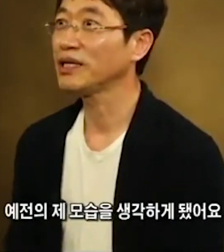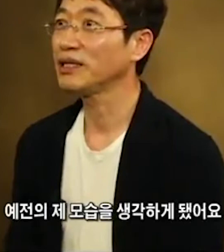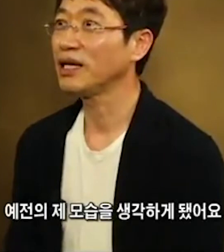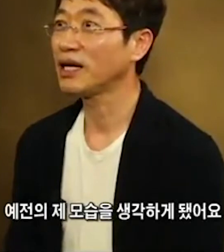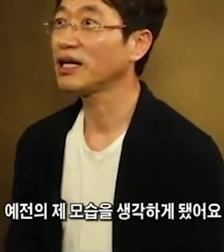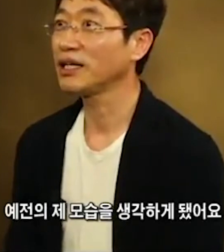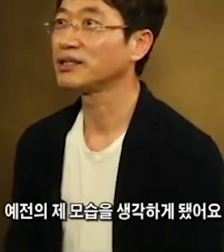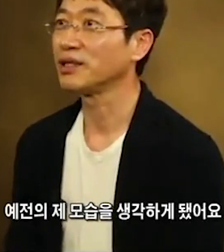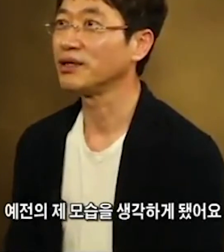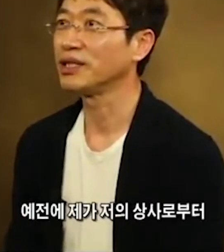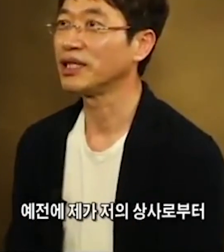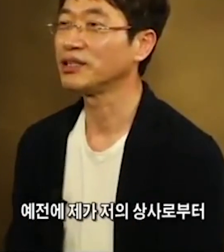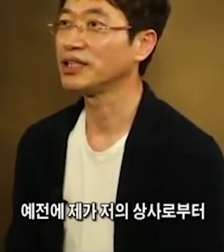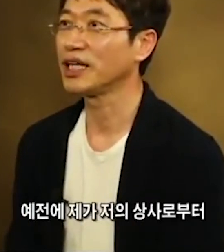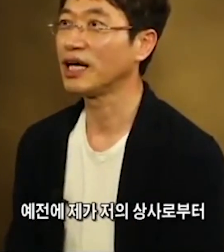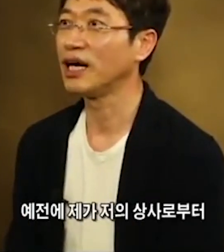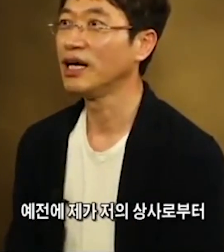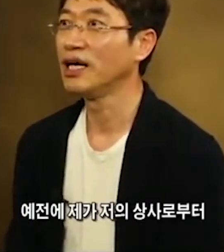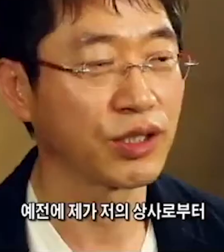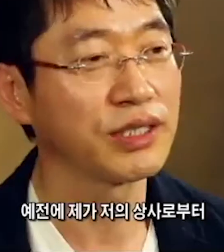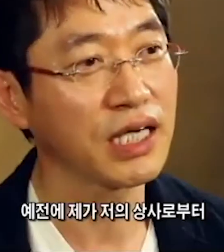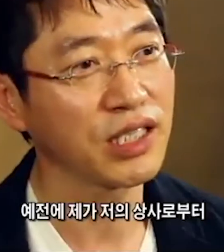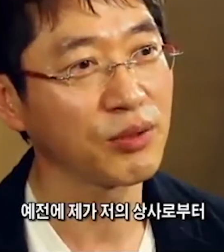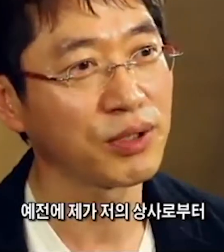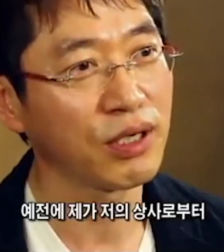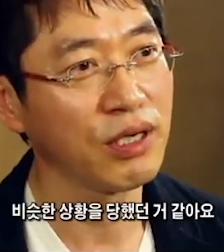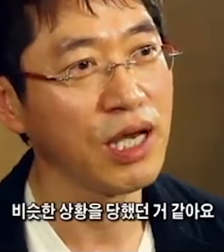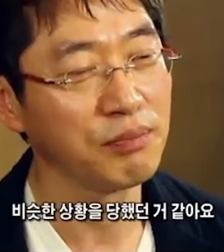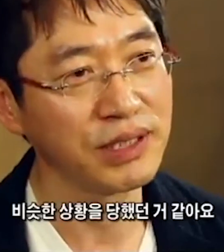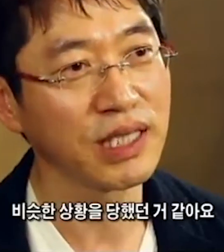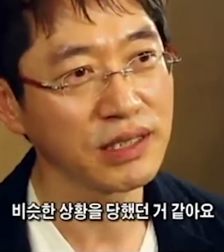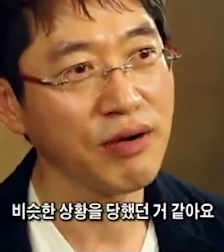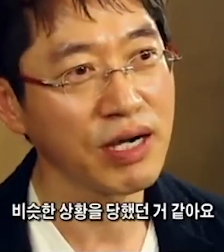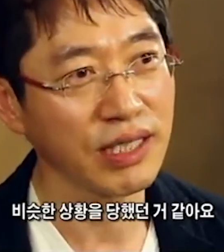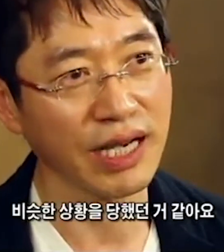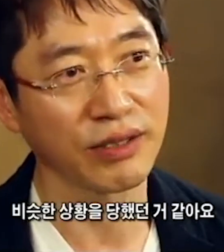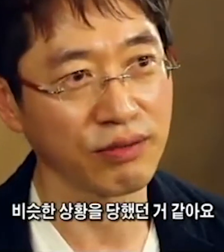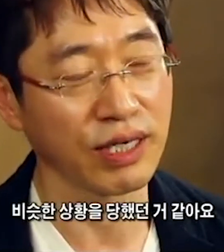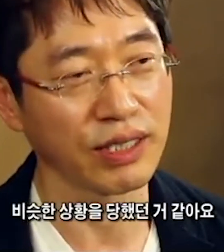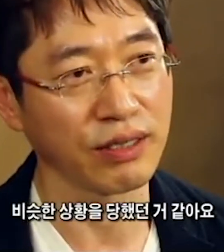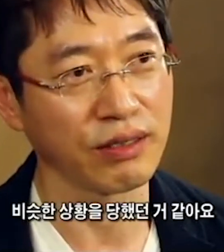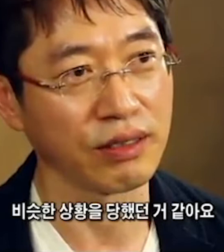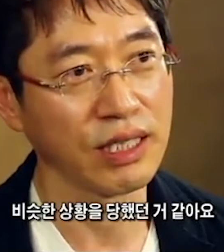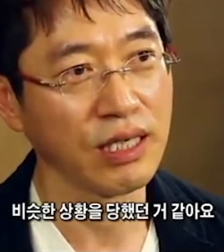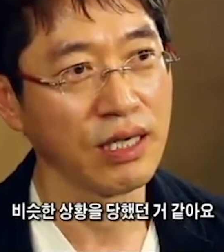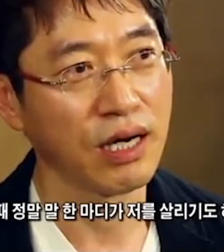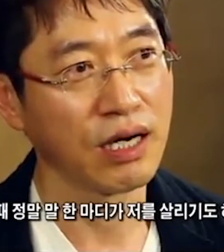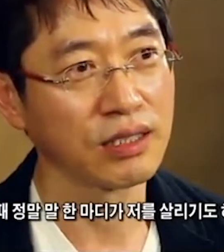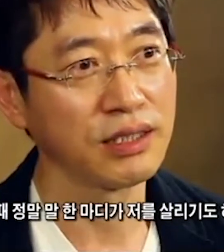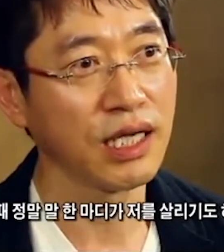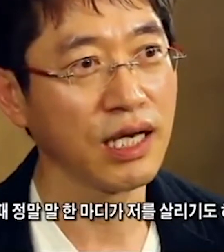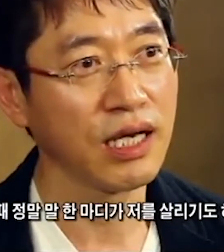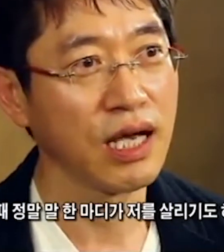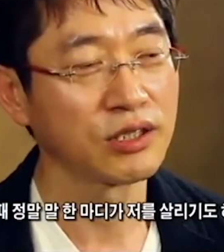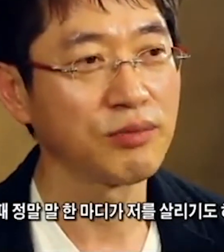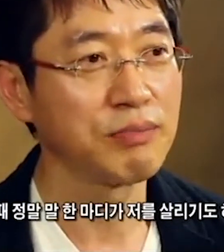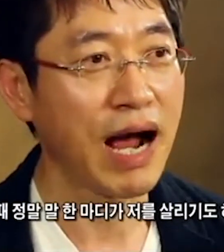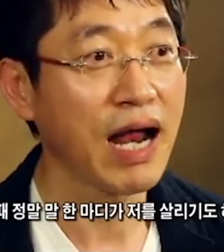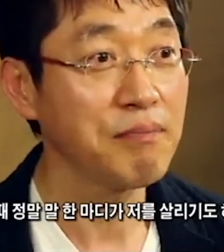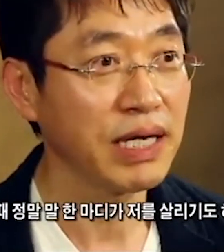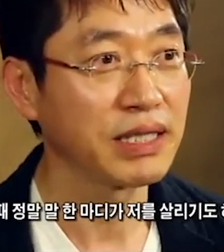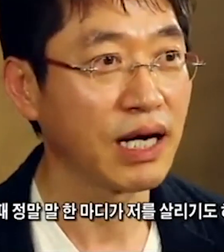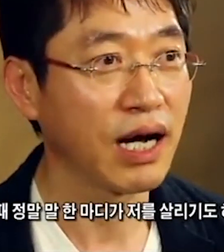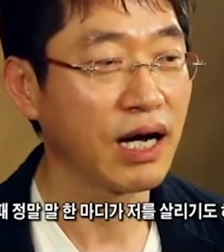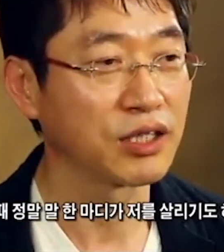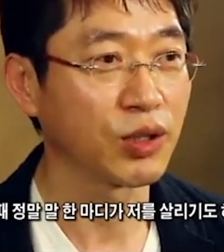모습을 또 생각하게 됐어요. 예전에 제가 저희 상사로부터 비슷한 상황을 당했던 것 같아요. 그때 정말